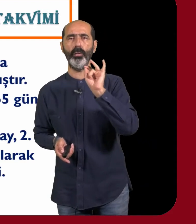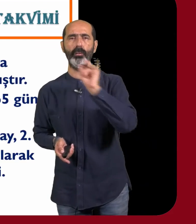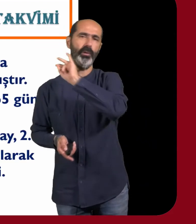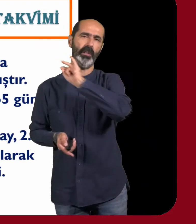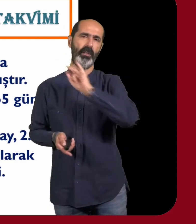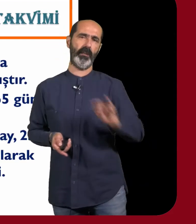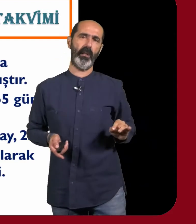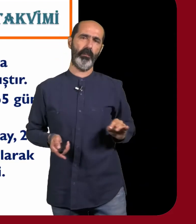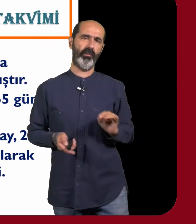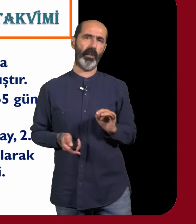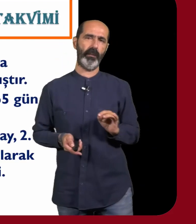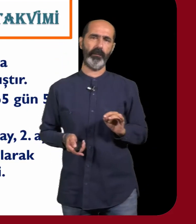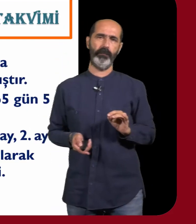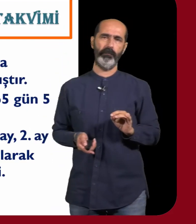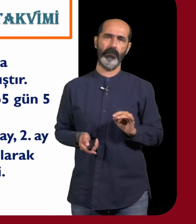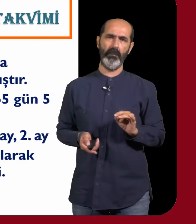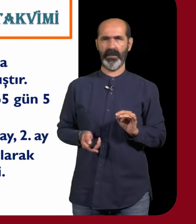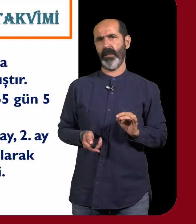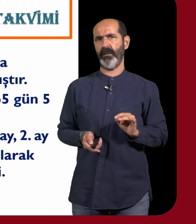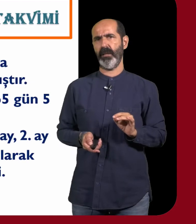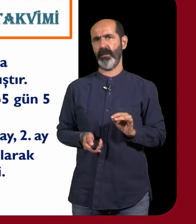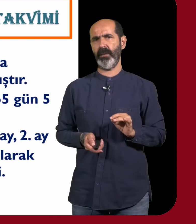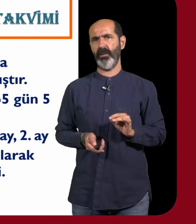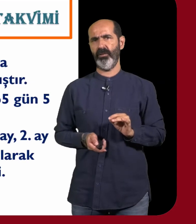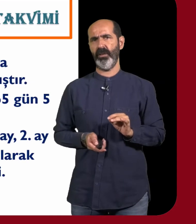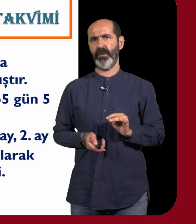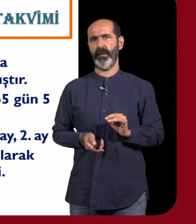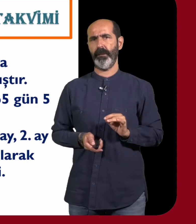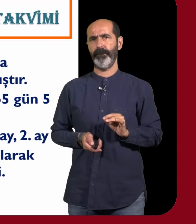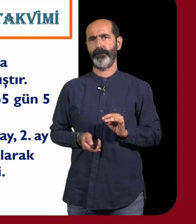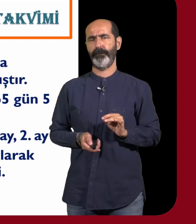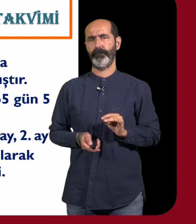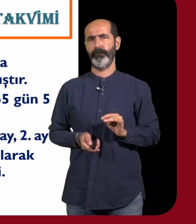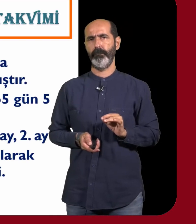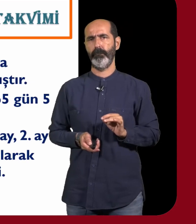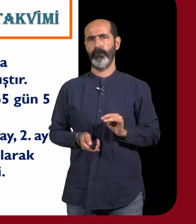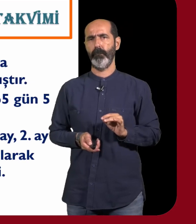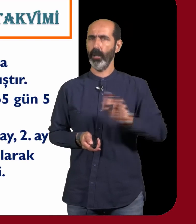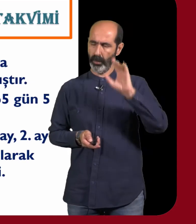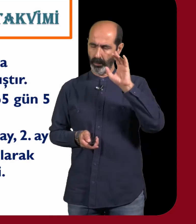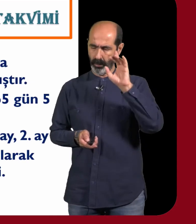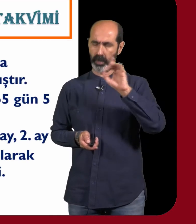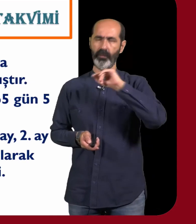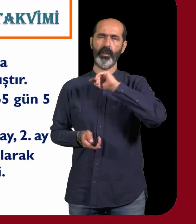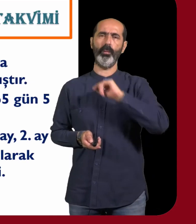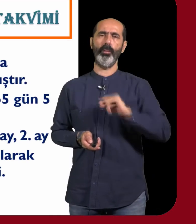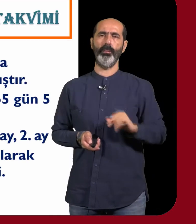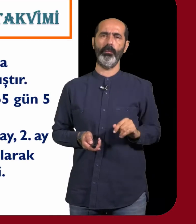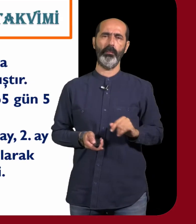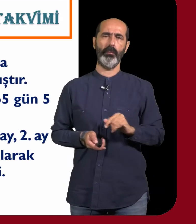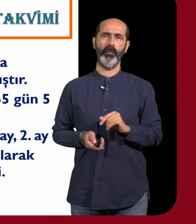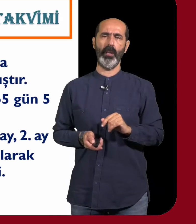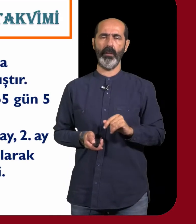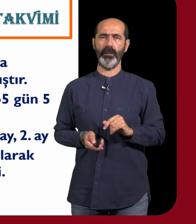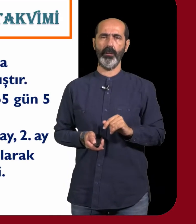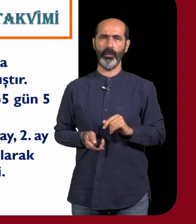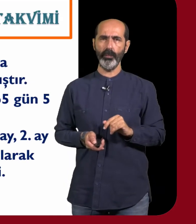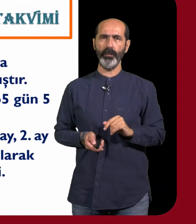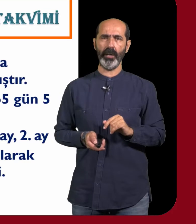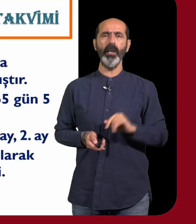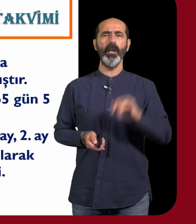209 dikkate almışlardır Mete'nin tahta geçtiği Talip Asya Home